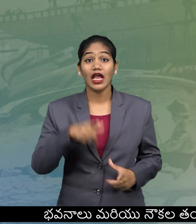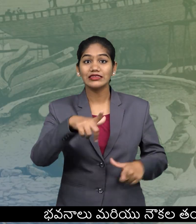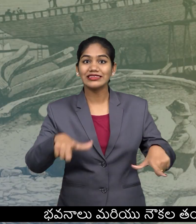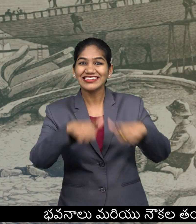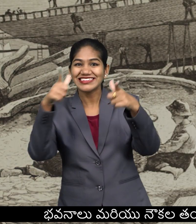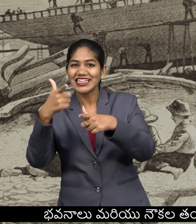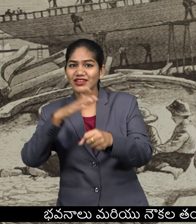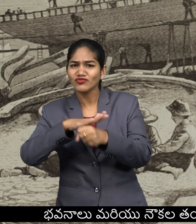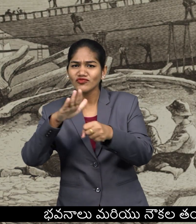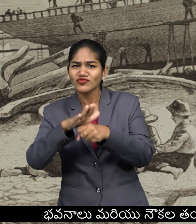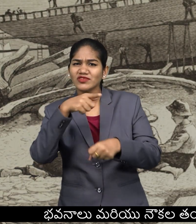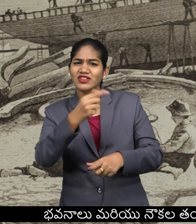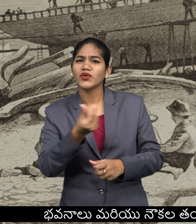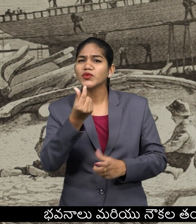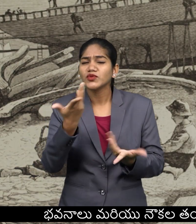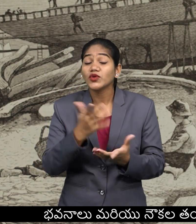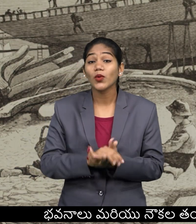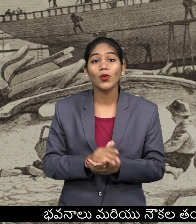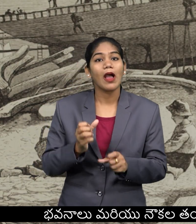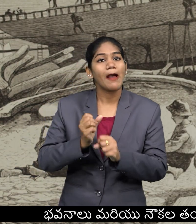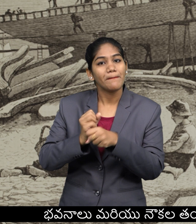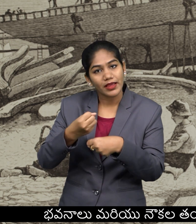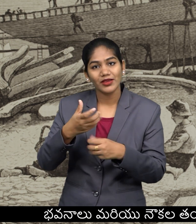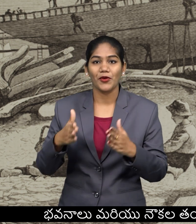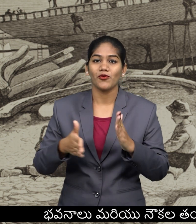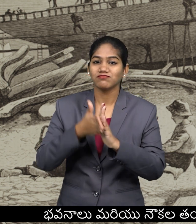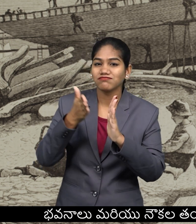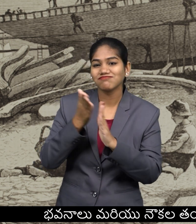భవనాలు మరియు నౌకల తయారీకి కూడా చెక్కను ఉపయోగించారు.